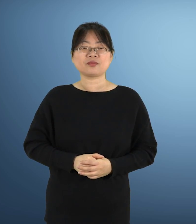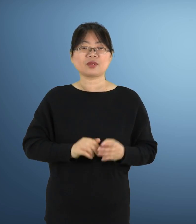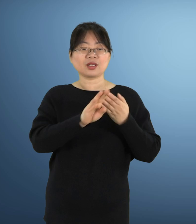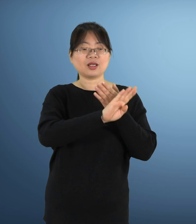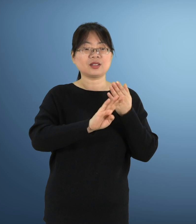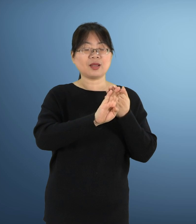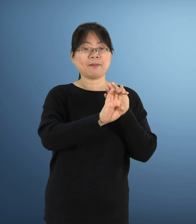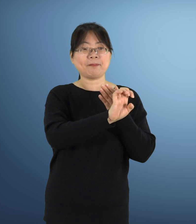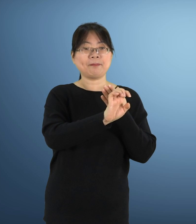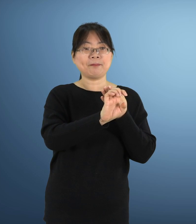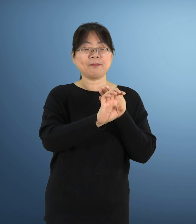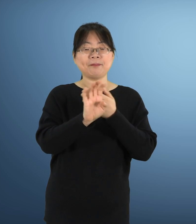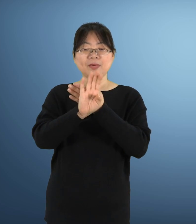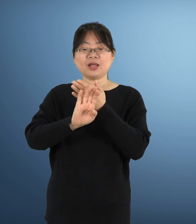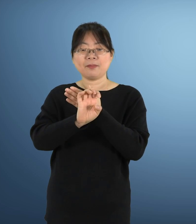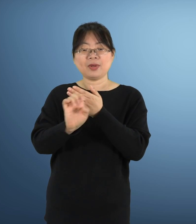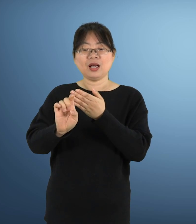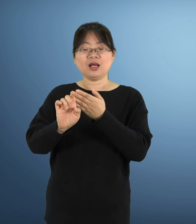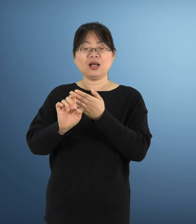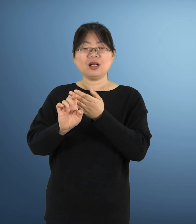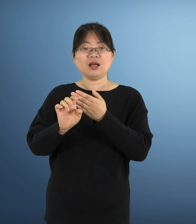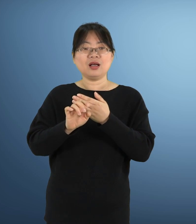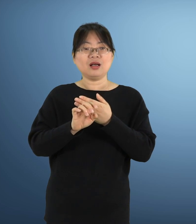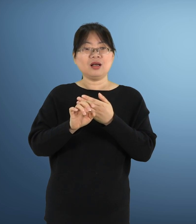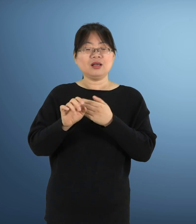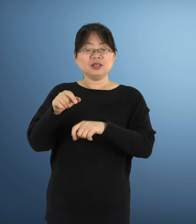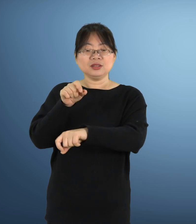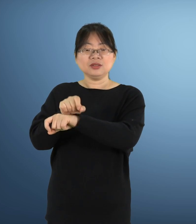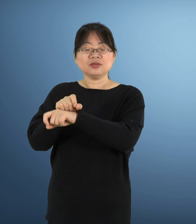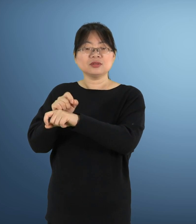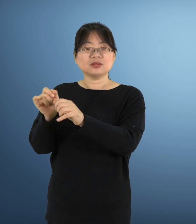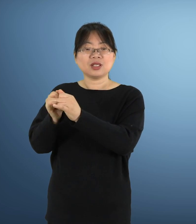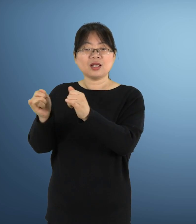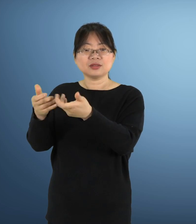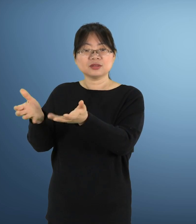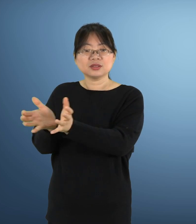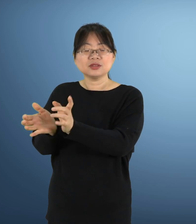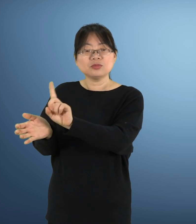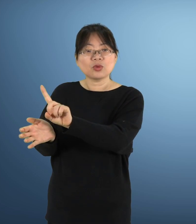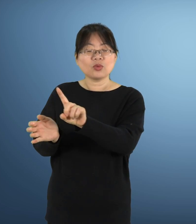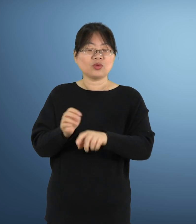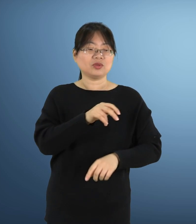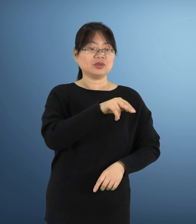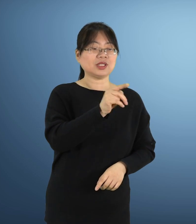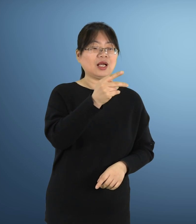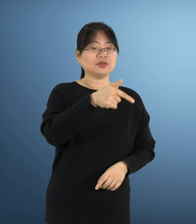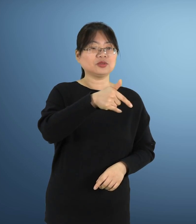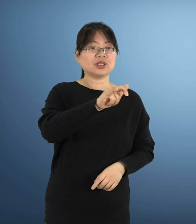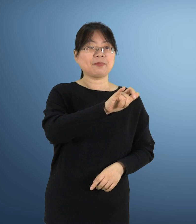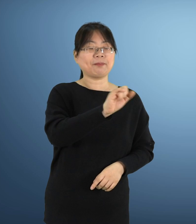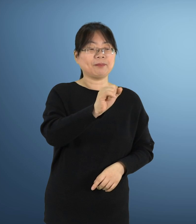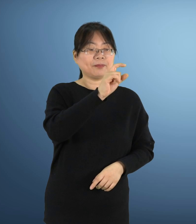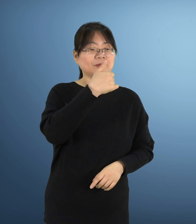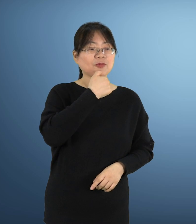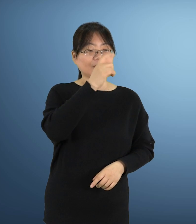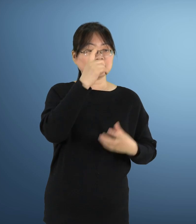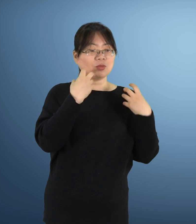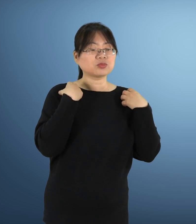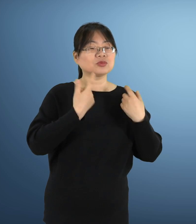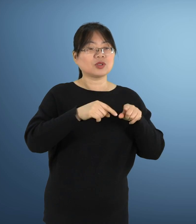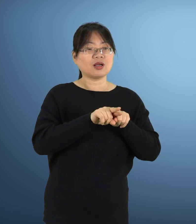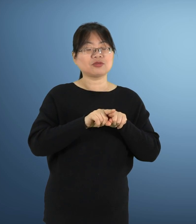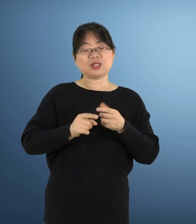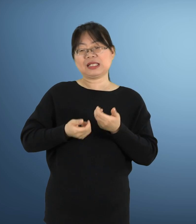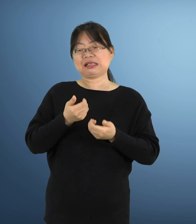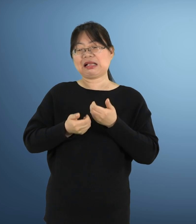바리새파와 서기관들은 늘 로마 정부와 이 사두개파와는 갈등의 골이 굉장히 깊었어요.